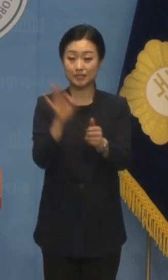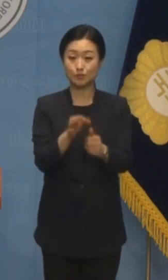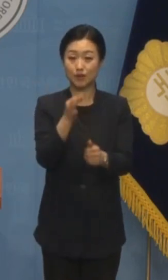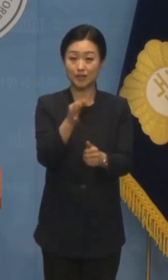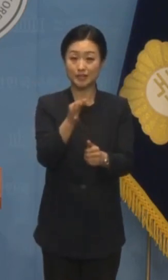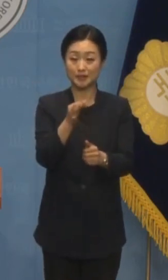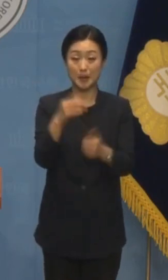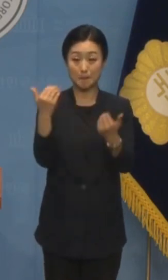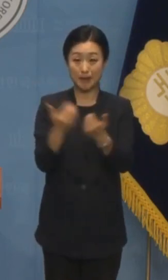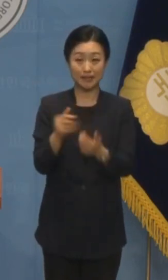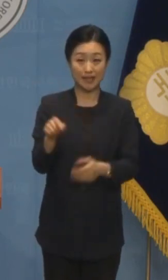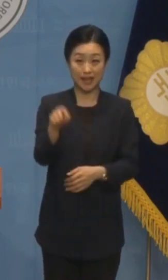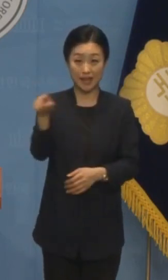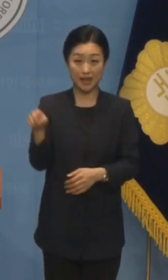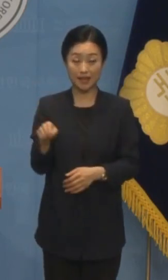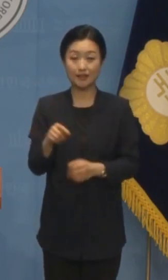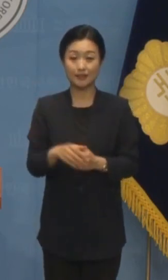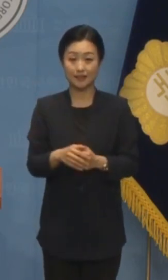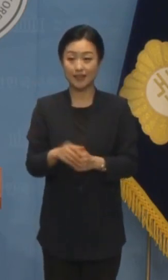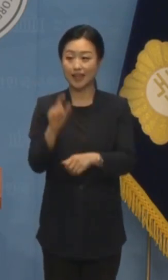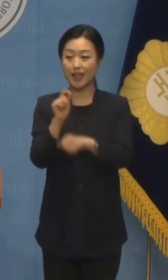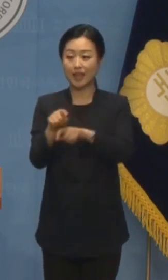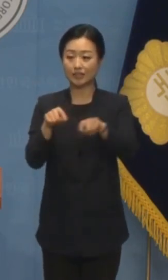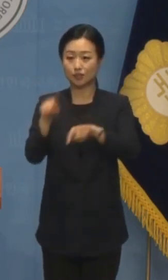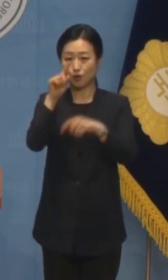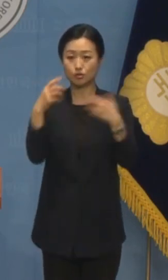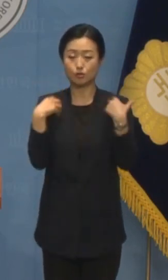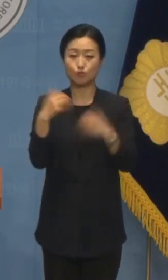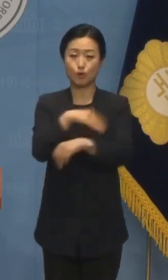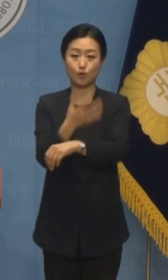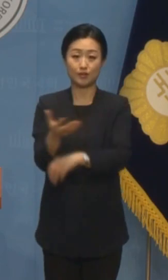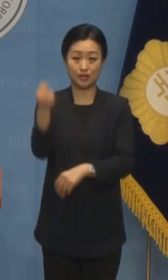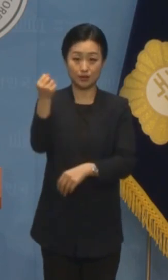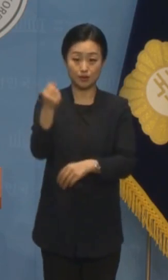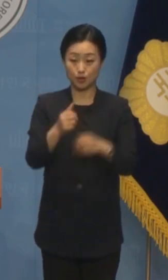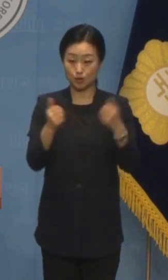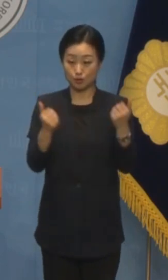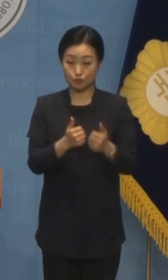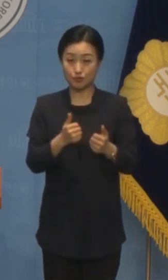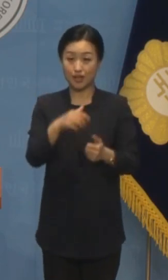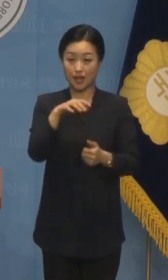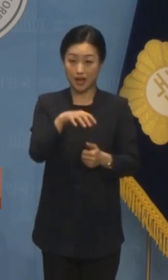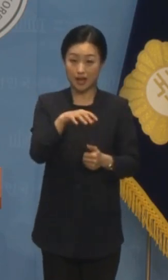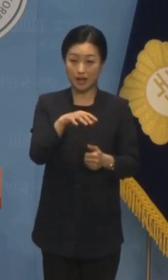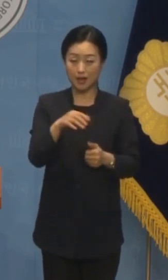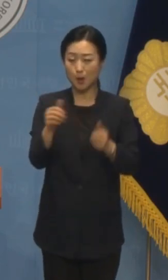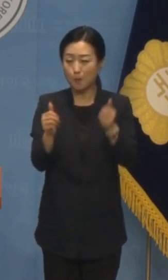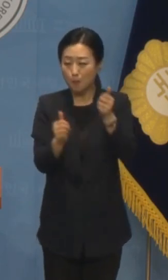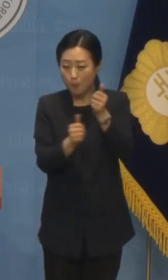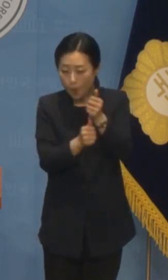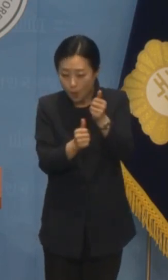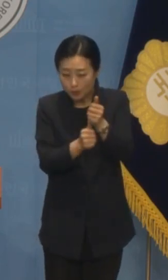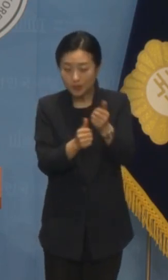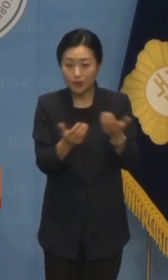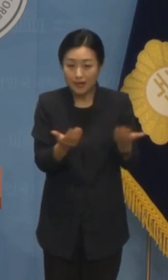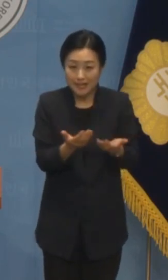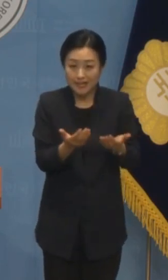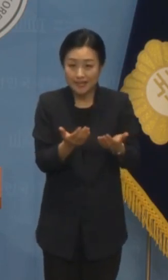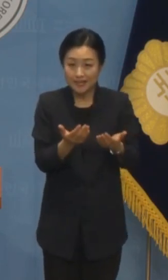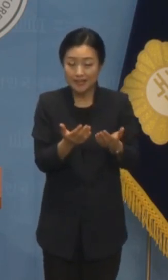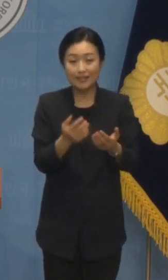민생회복지원금에 반대하는 것은 재정은 오로지 행정부의 권한이고 국회의 재정 권한은 수동적, 보조적으로만 행사되어야